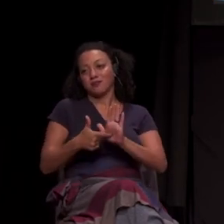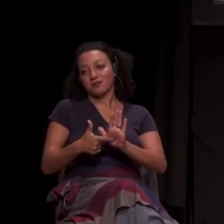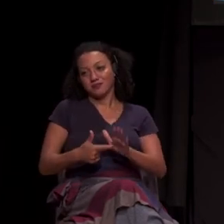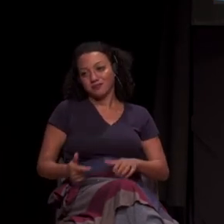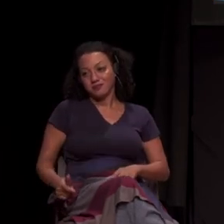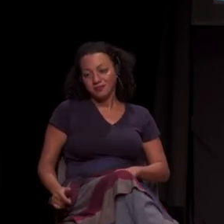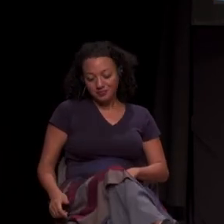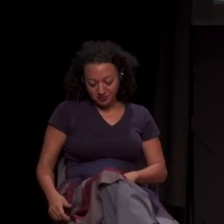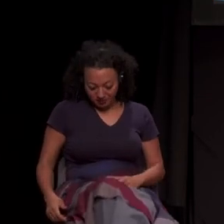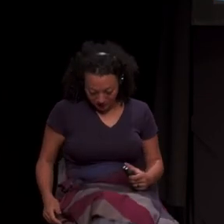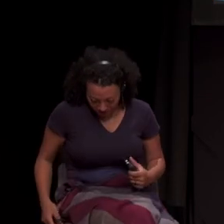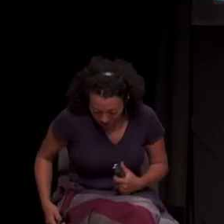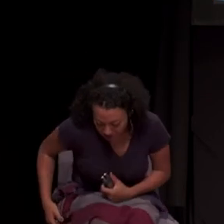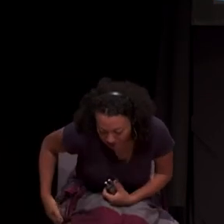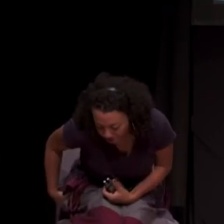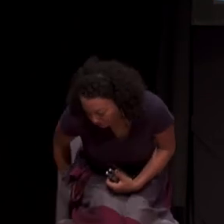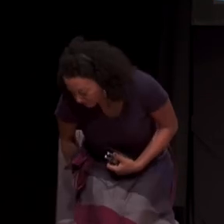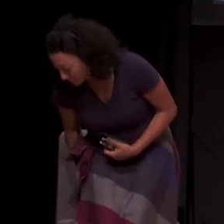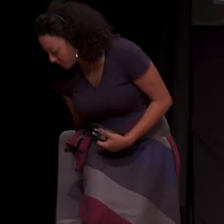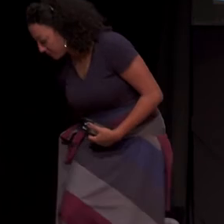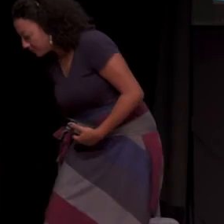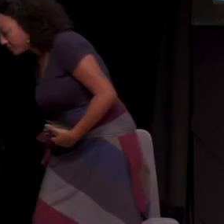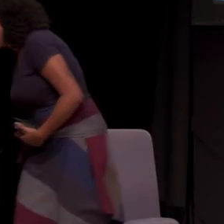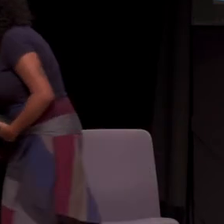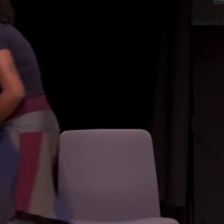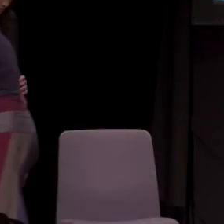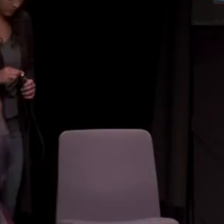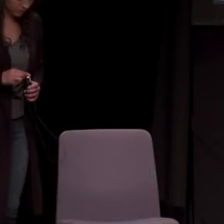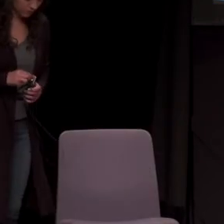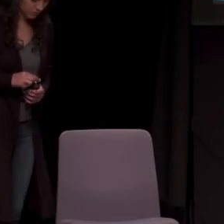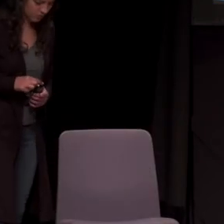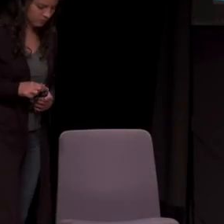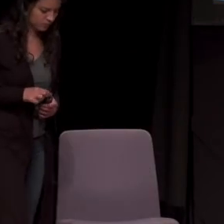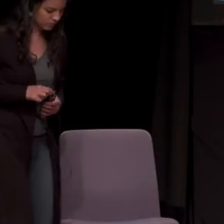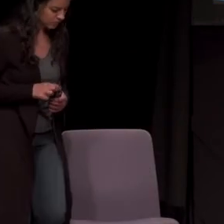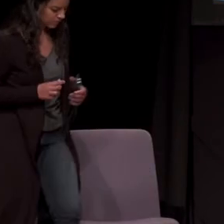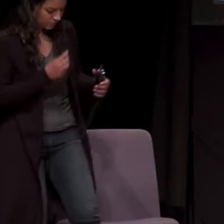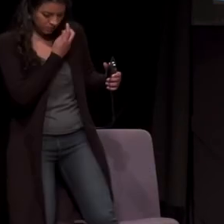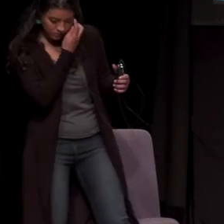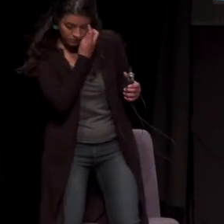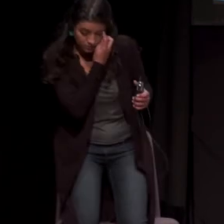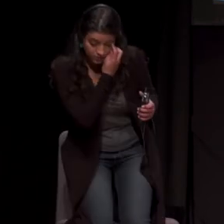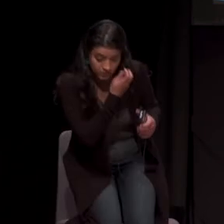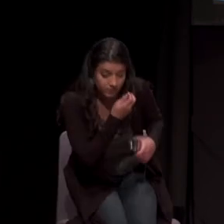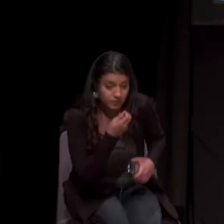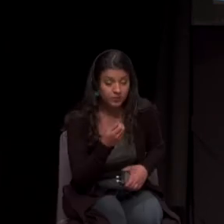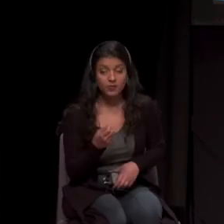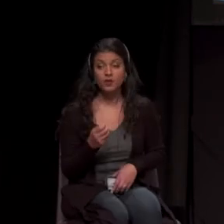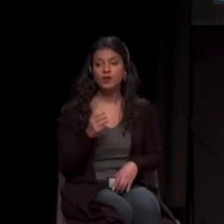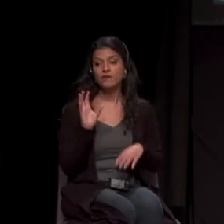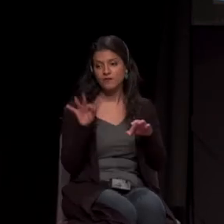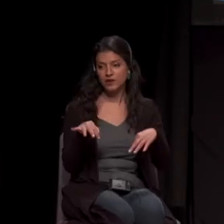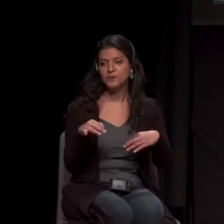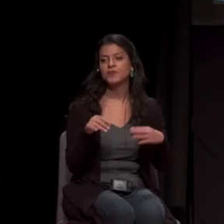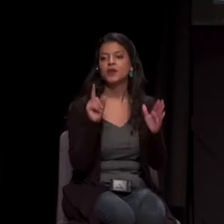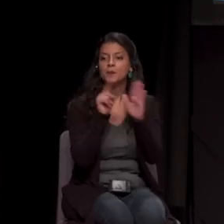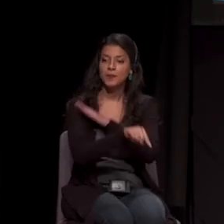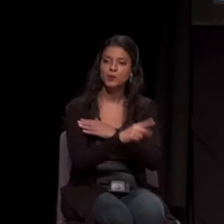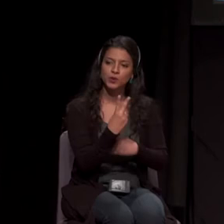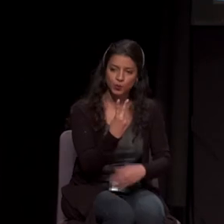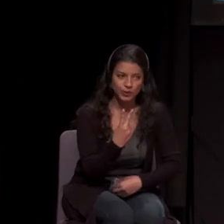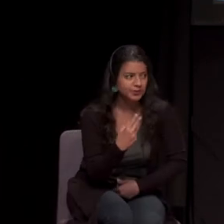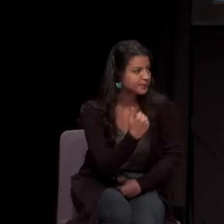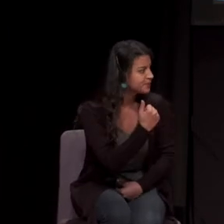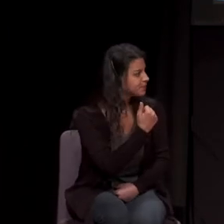obrigada. E agora, para finalizar, uma pergunta para Moussaka. Na verdade, duas. E